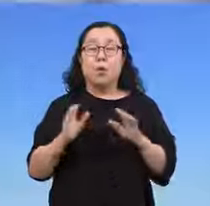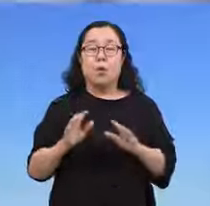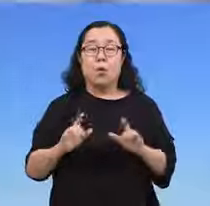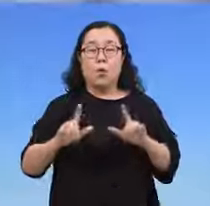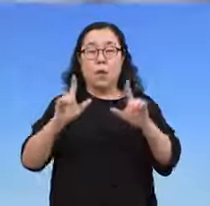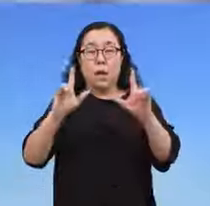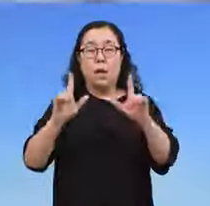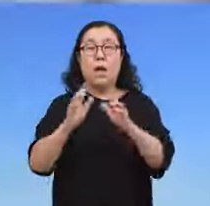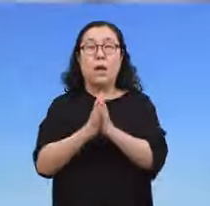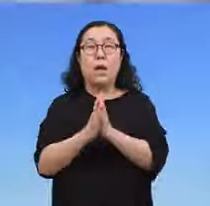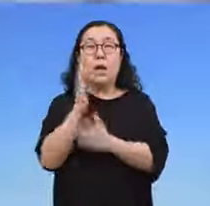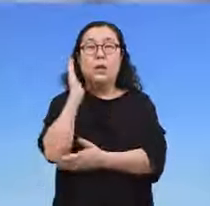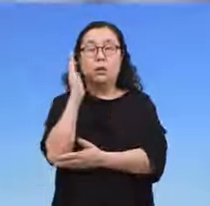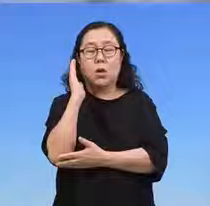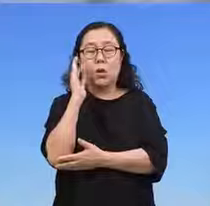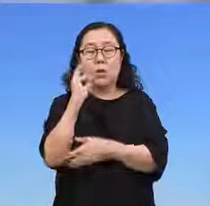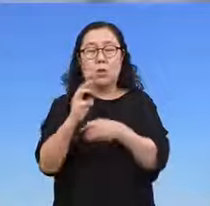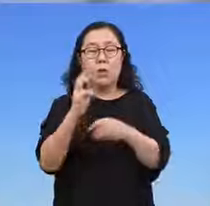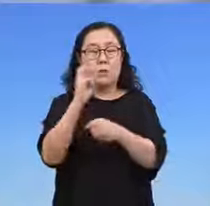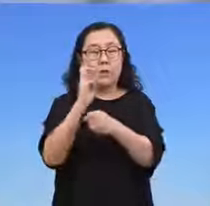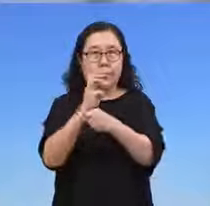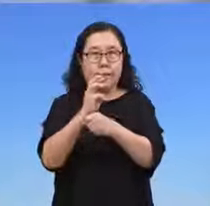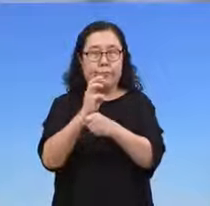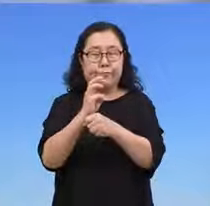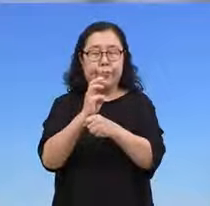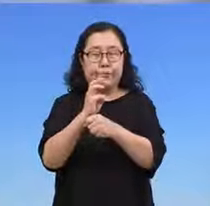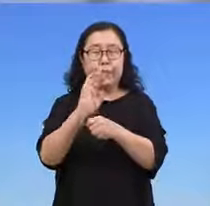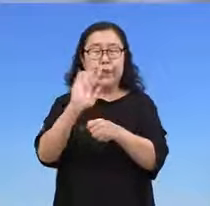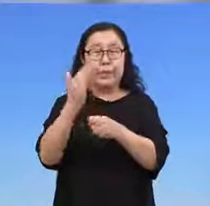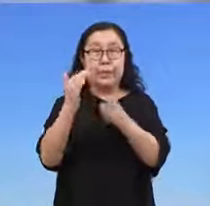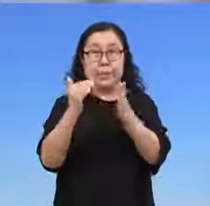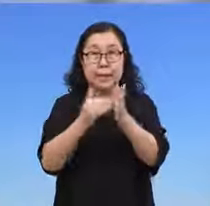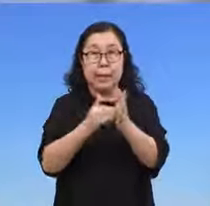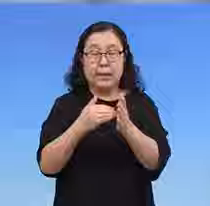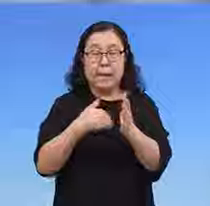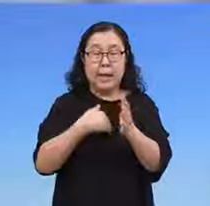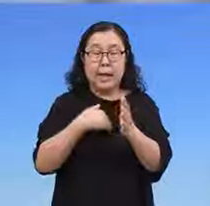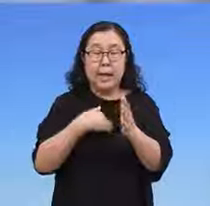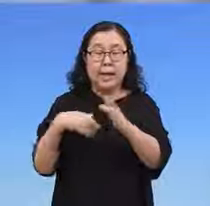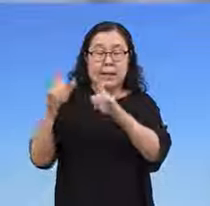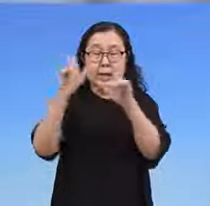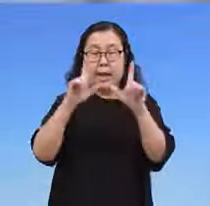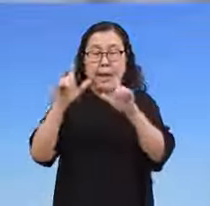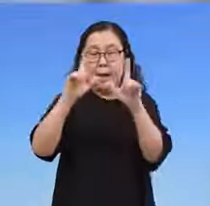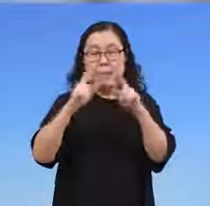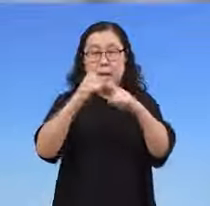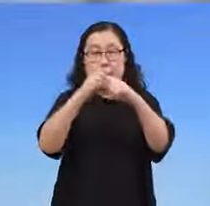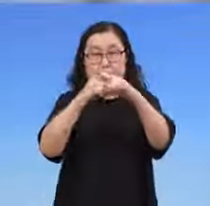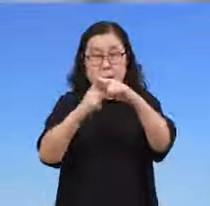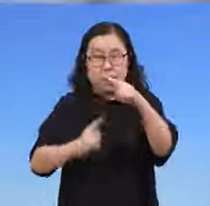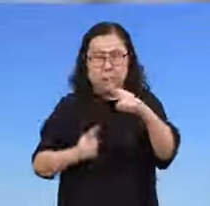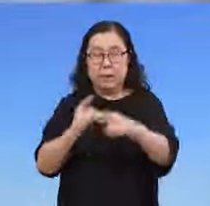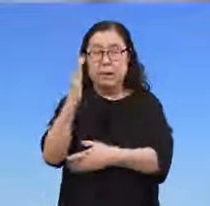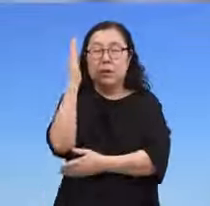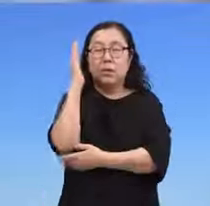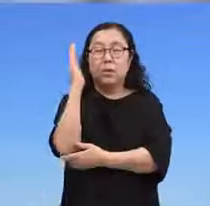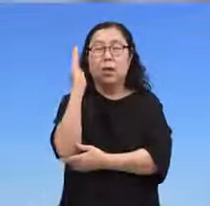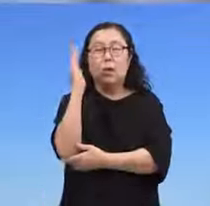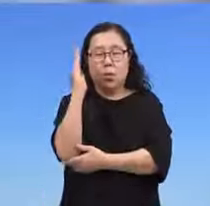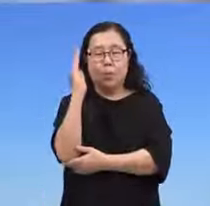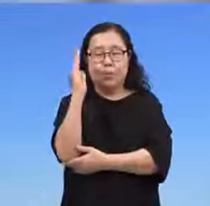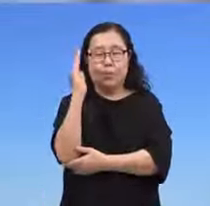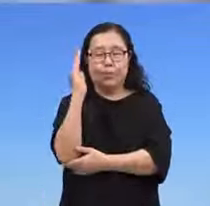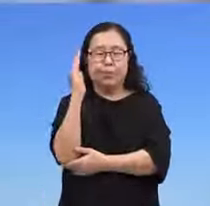올해로 제가 딱 설교를 지금 30년째 하고 있습니다. 내 인생의 절반을 이 설교하는 것에 모든 걸